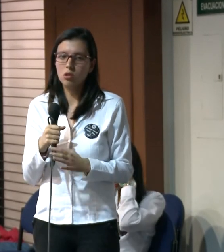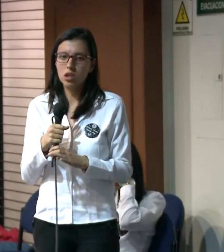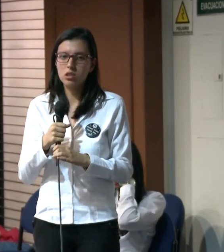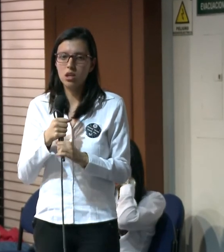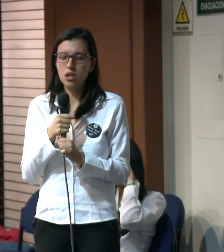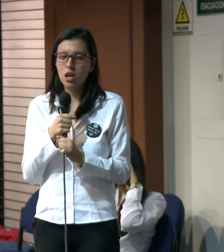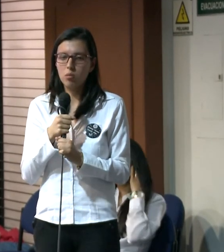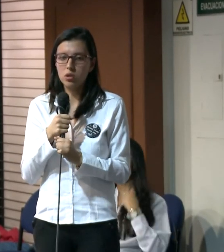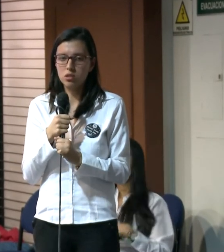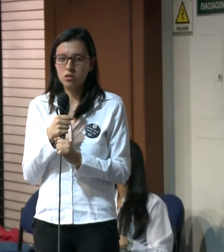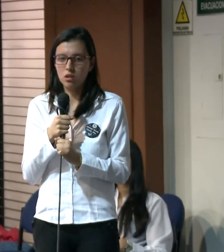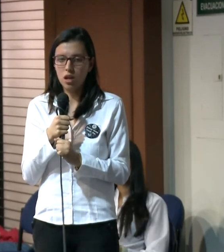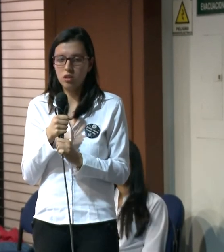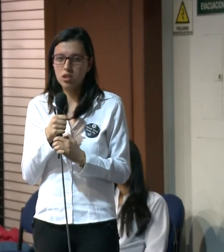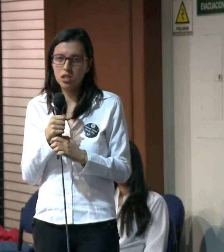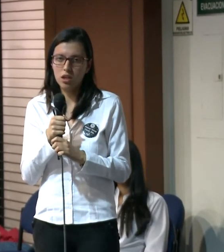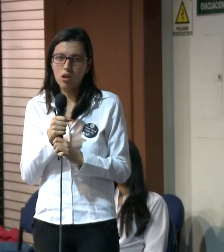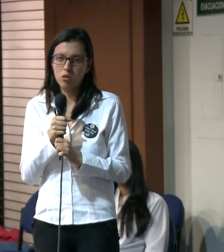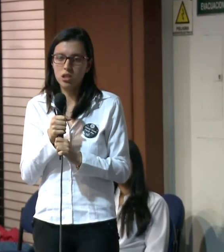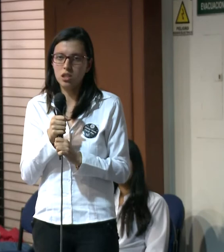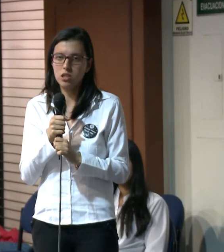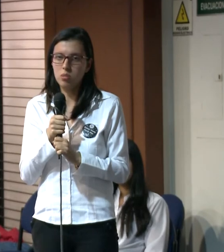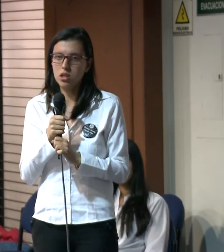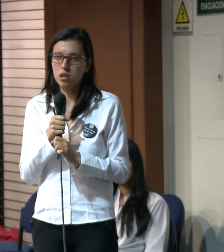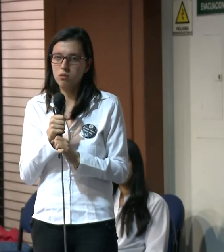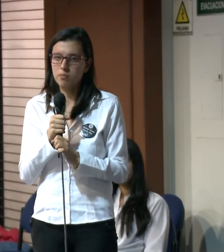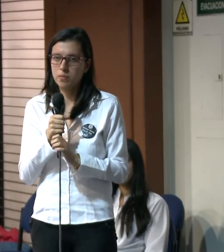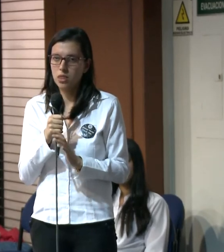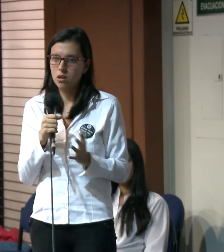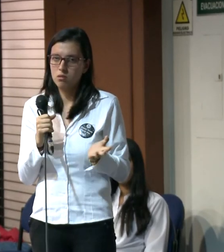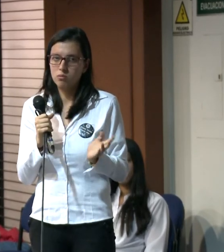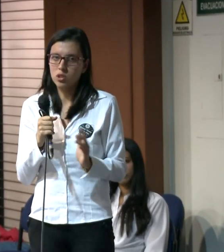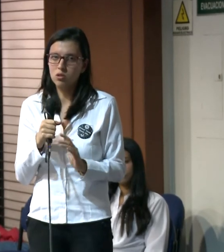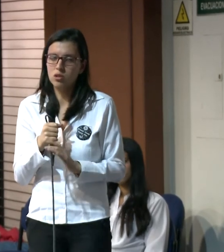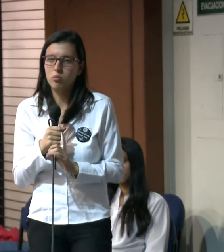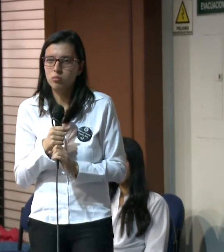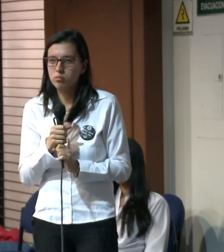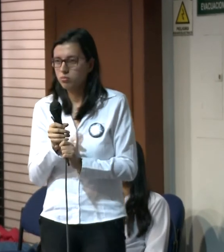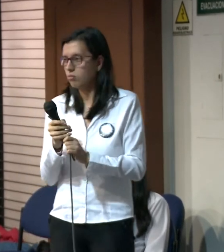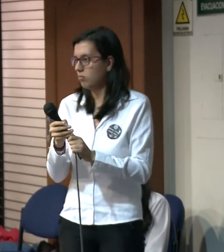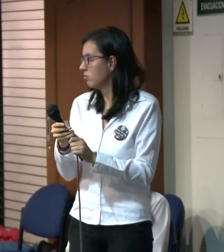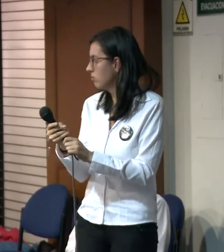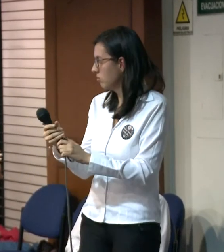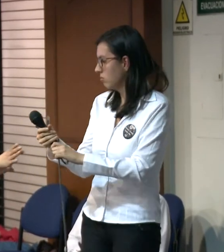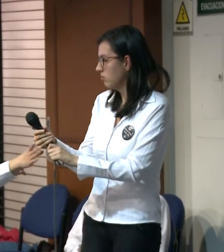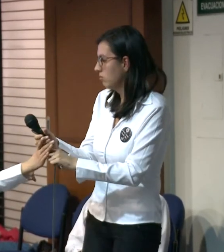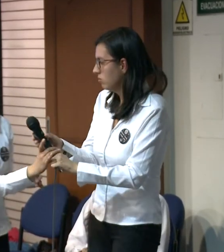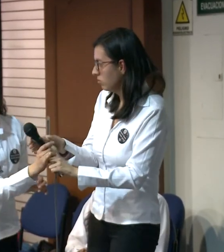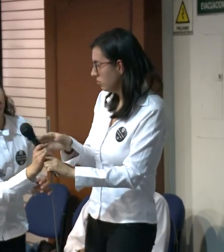yo creo que se diría, a través del trabajo interdisciplinar. No sé.